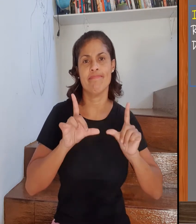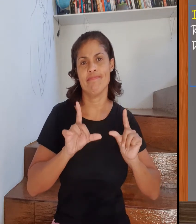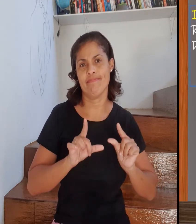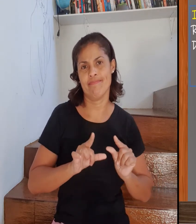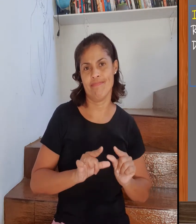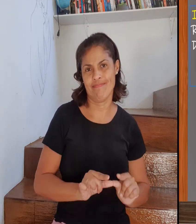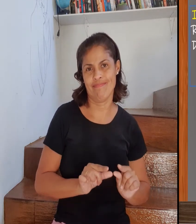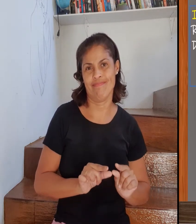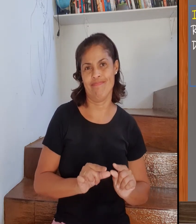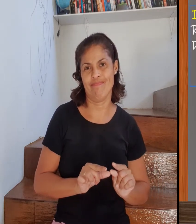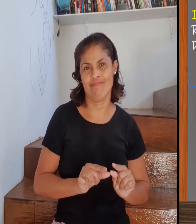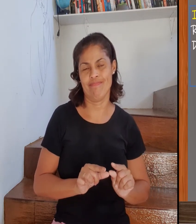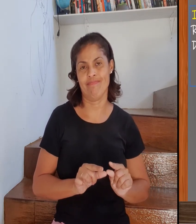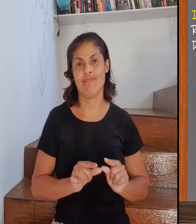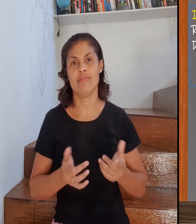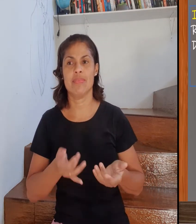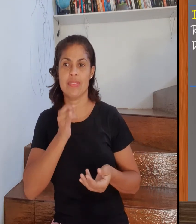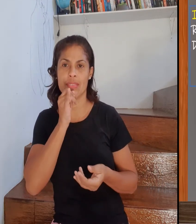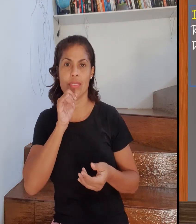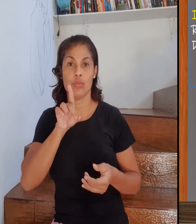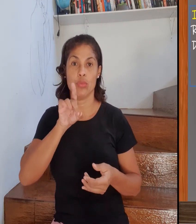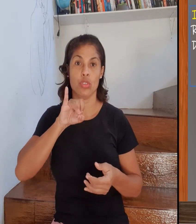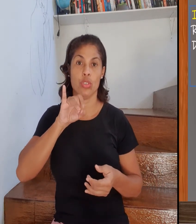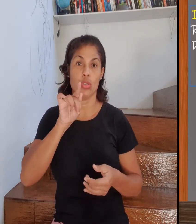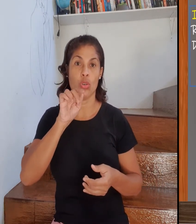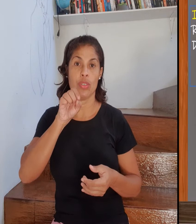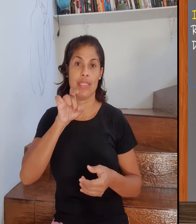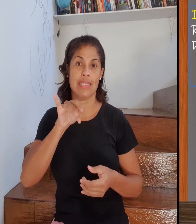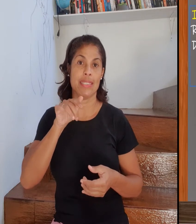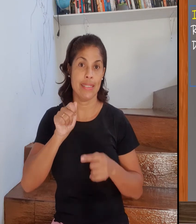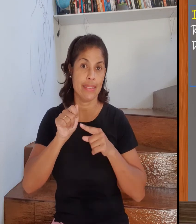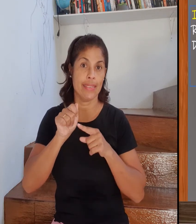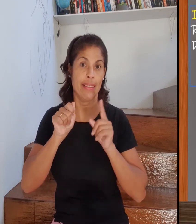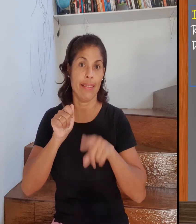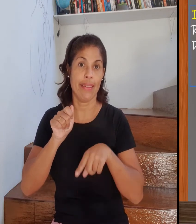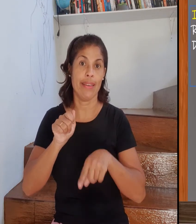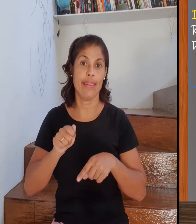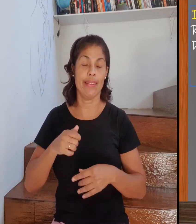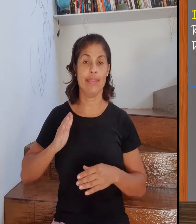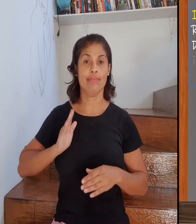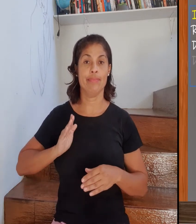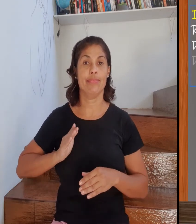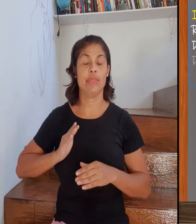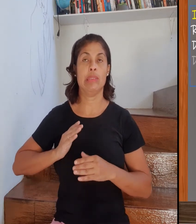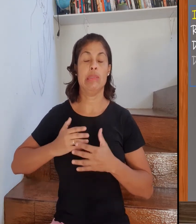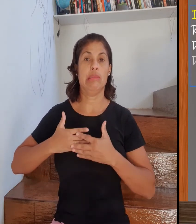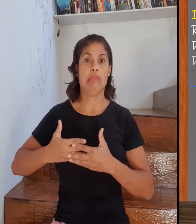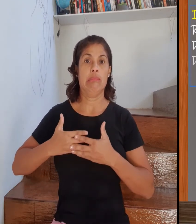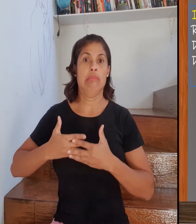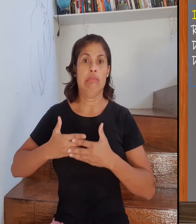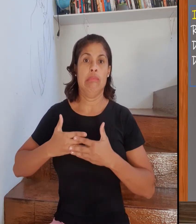alta afinidade ao tecido muscular, como a digoxina, usada no tratamento da insuficiência cardíaca